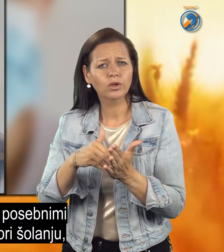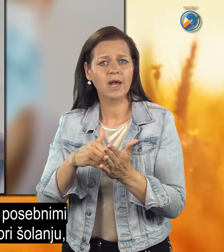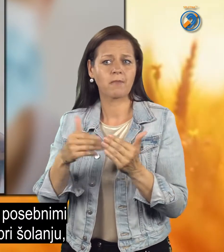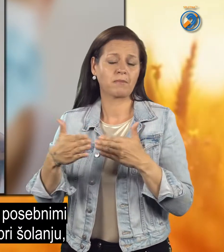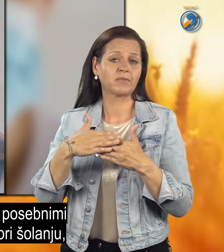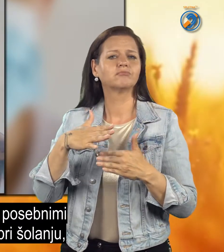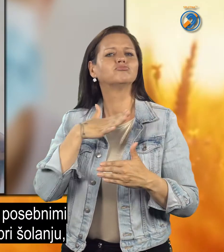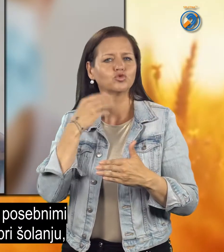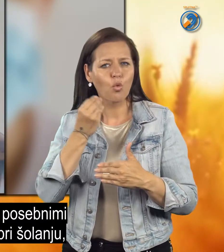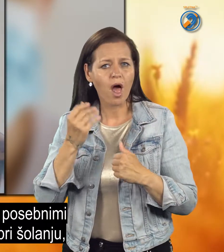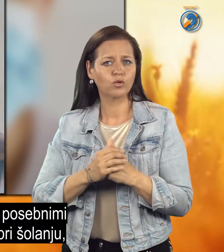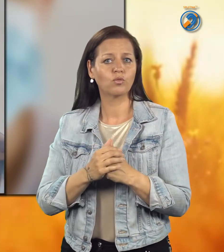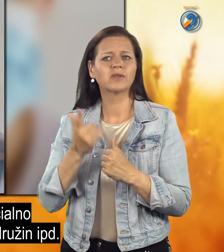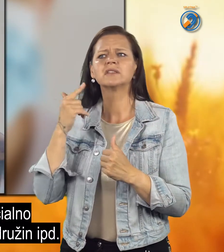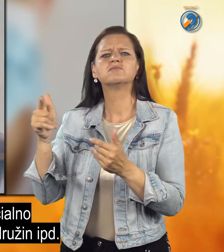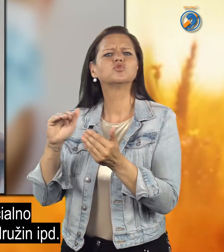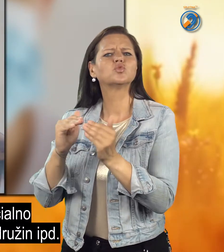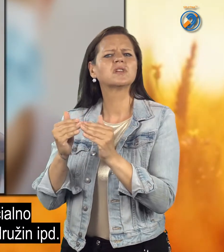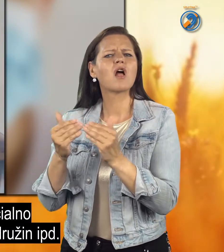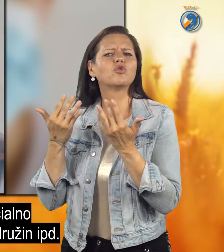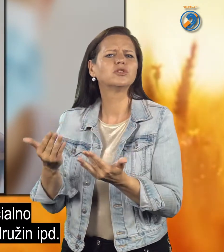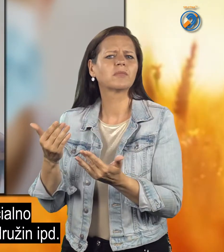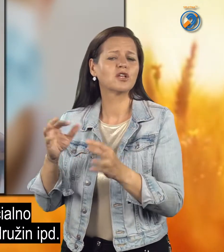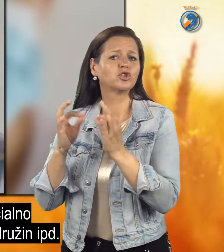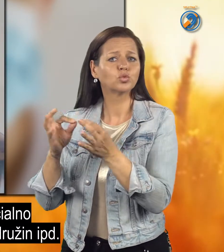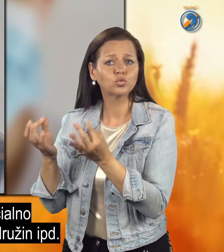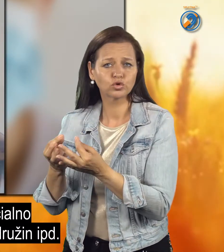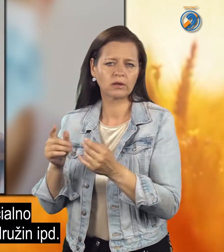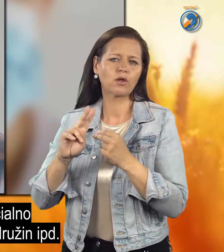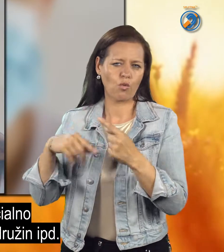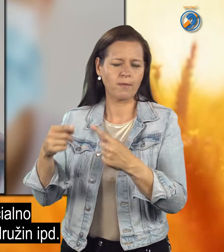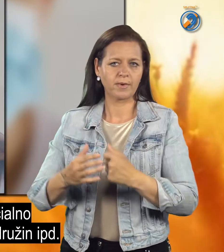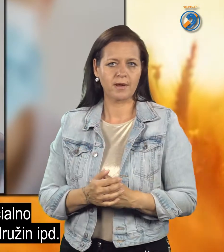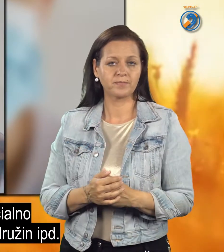potrebami pri šolanju, iz socialno šibkejših družin in podobno.